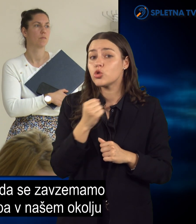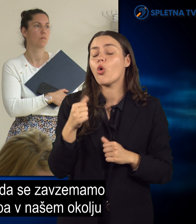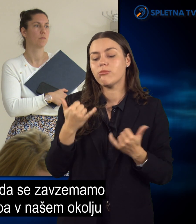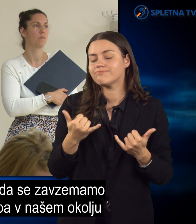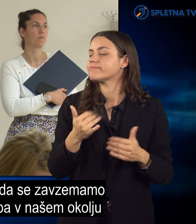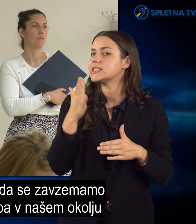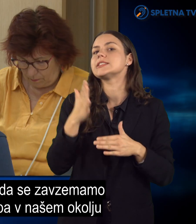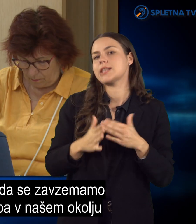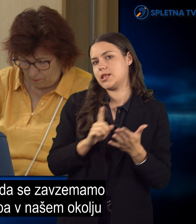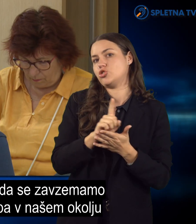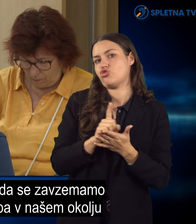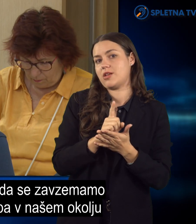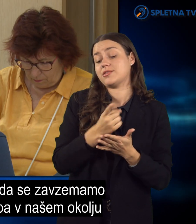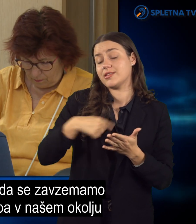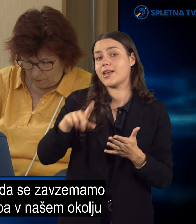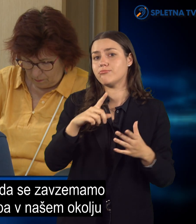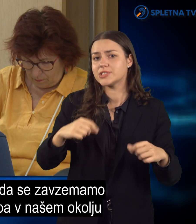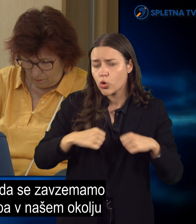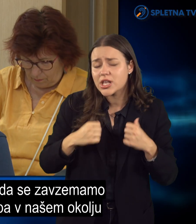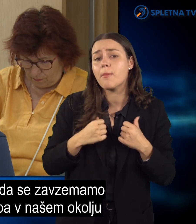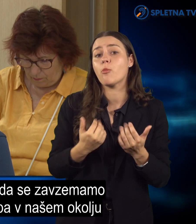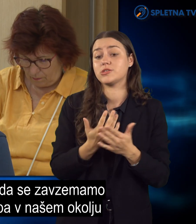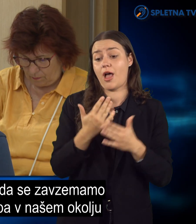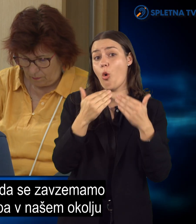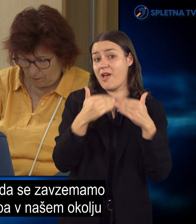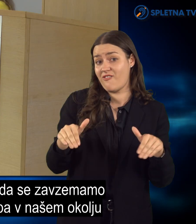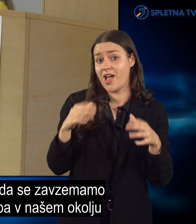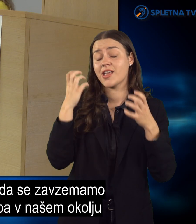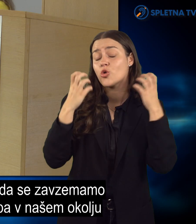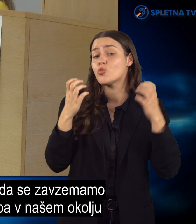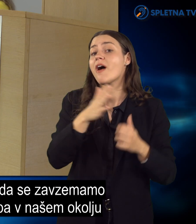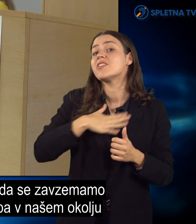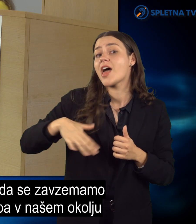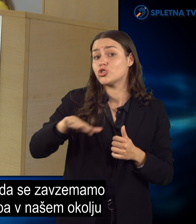Zato je skrajni čas, da se zavzemamo za omejevanje hrupa v našem okolju,